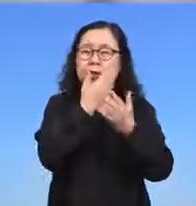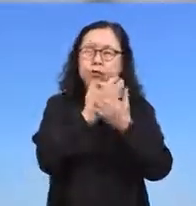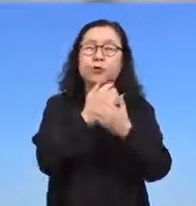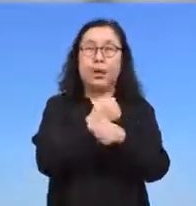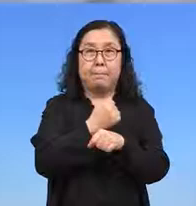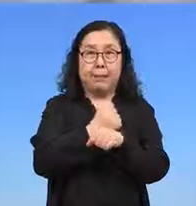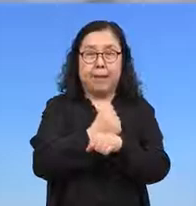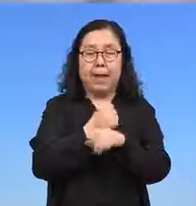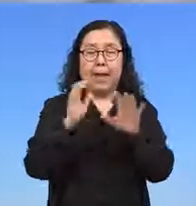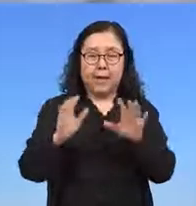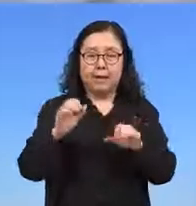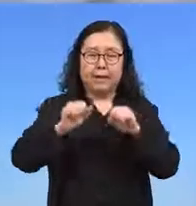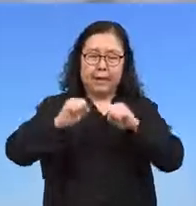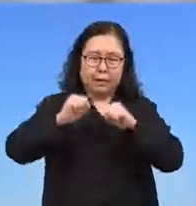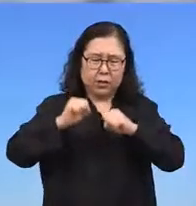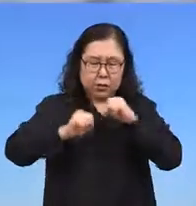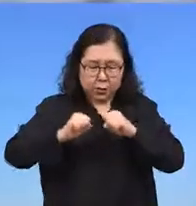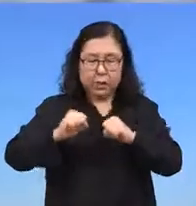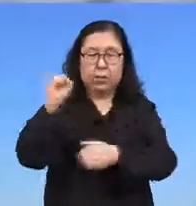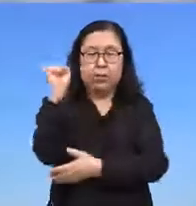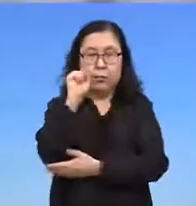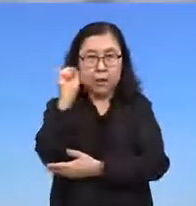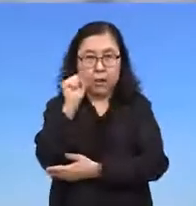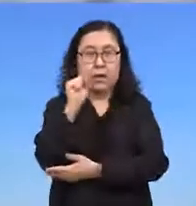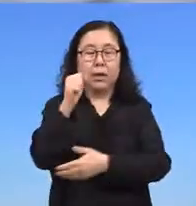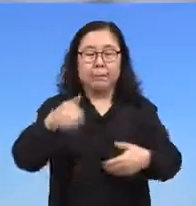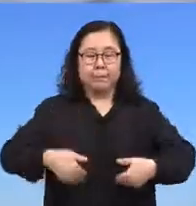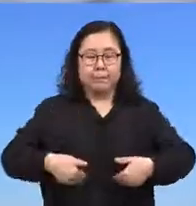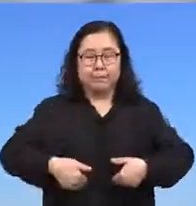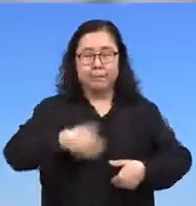현재예요. 현재, 역동적인 현재.